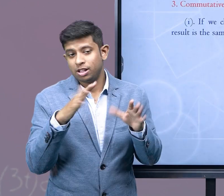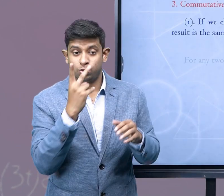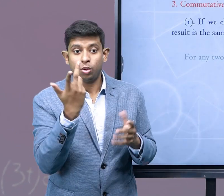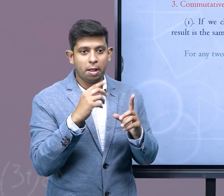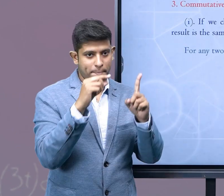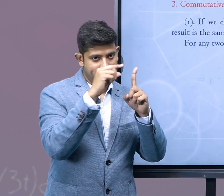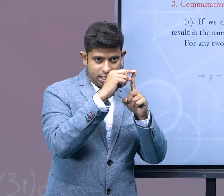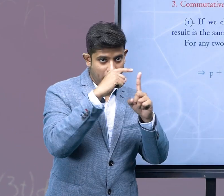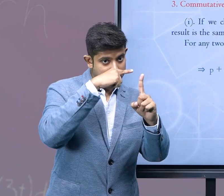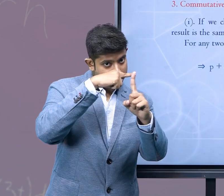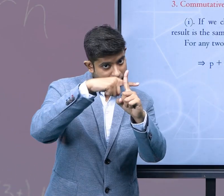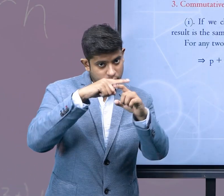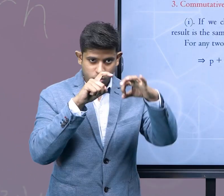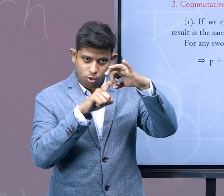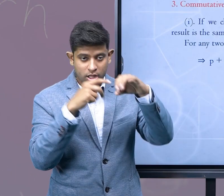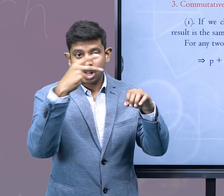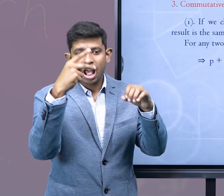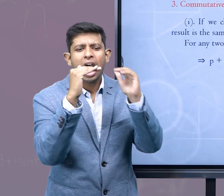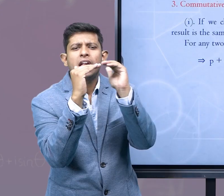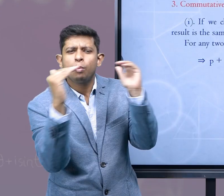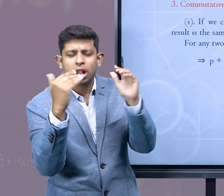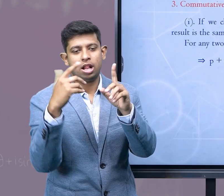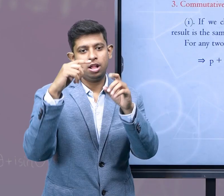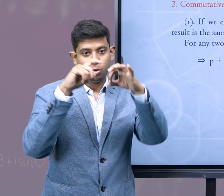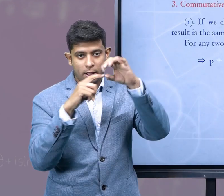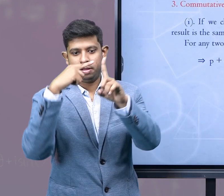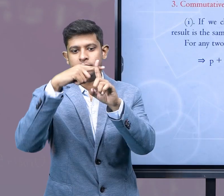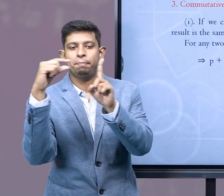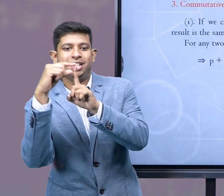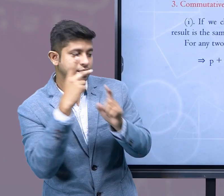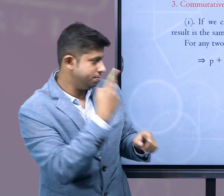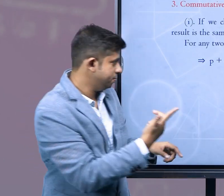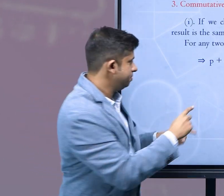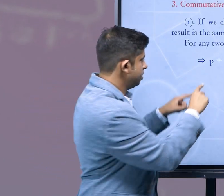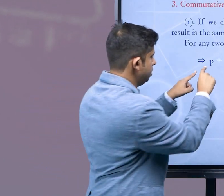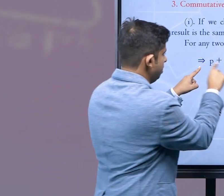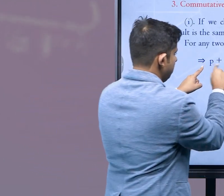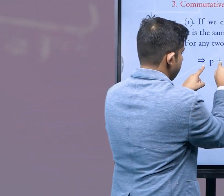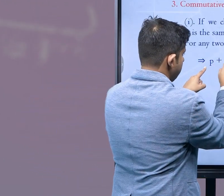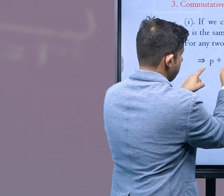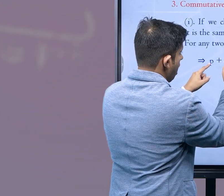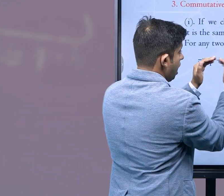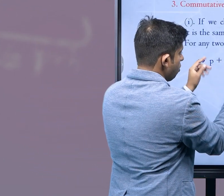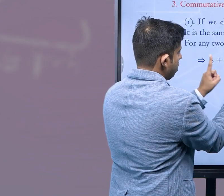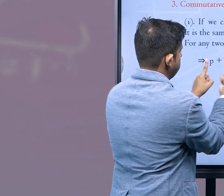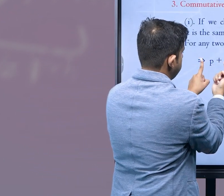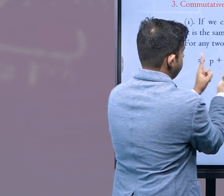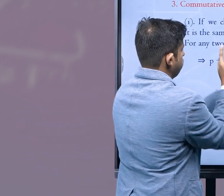क्रम विनिमेय है। किन्हीं 2 पूर्णांकों p और q के लिए p + q is equals to